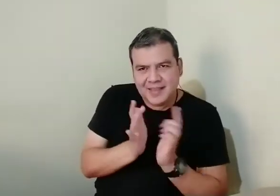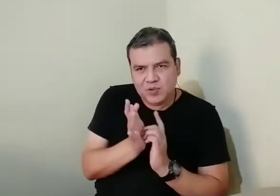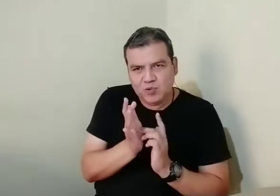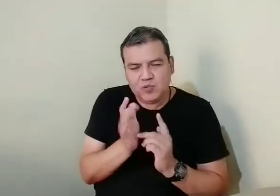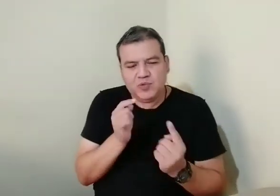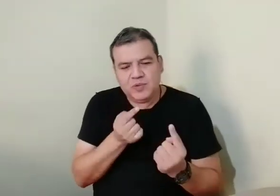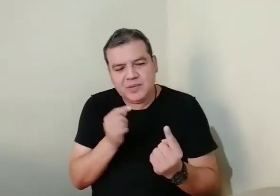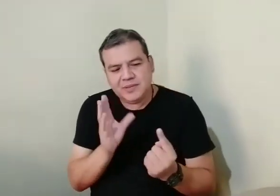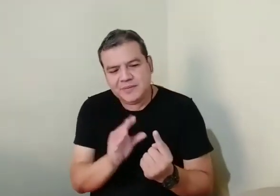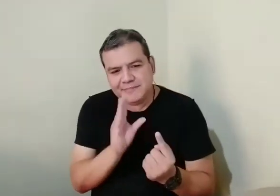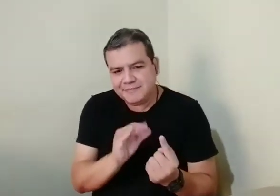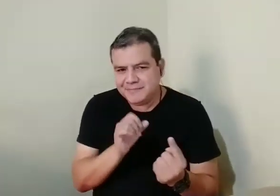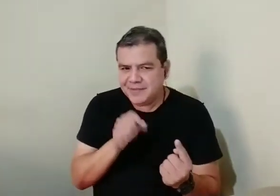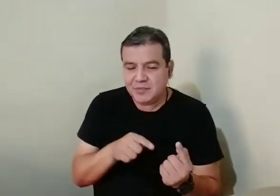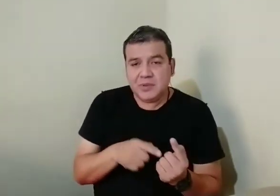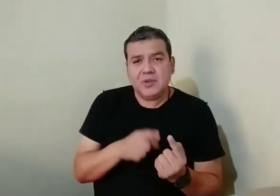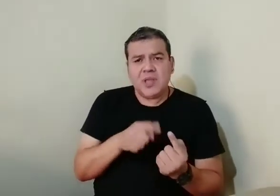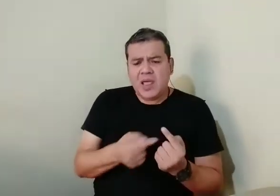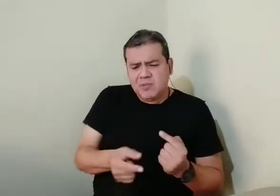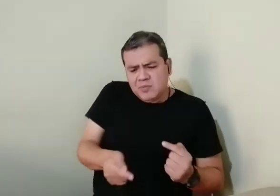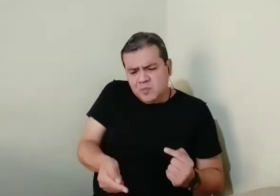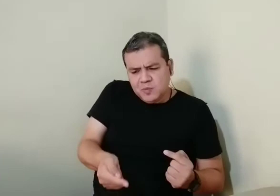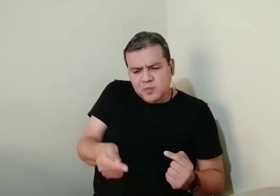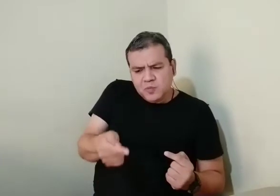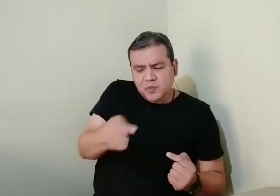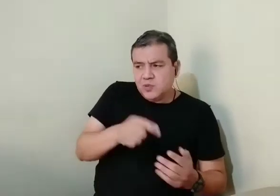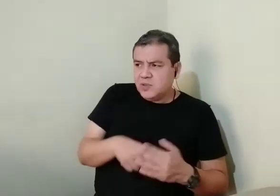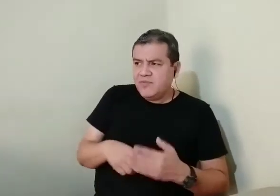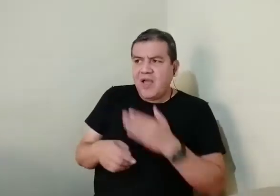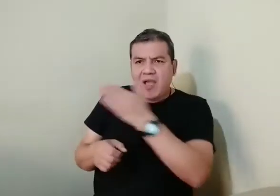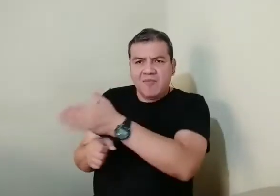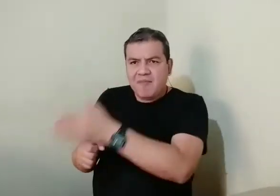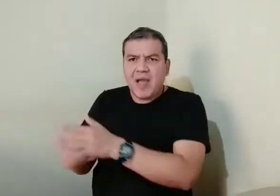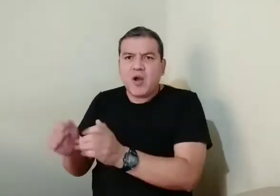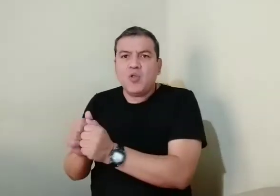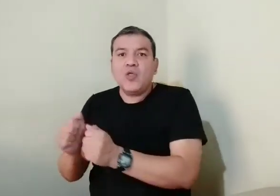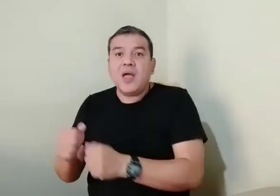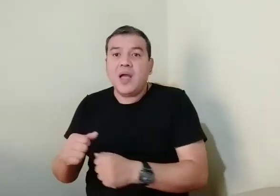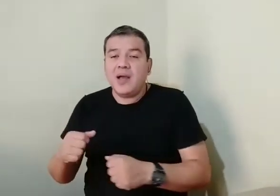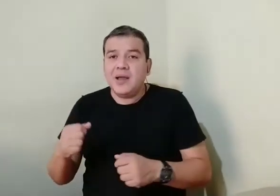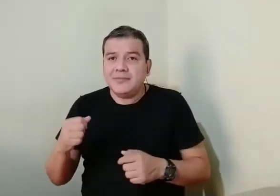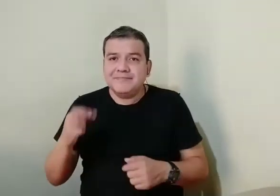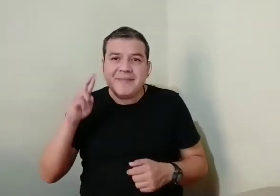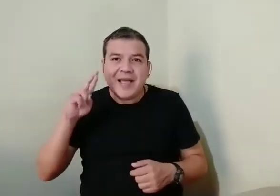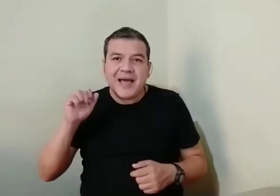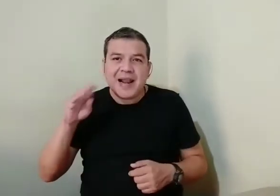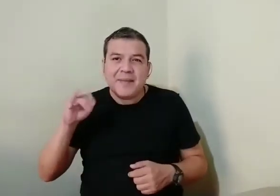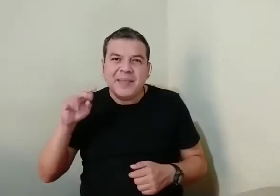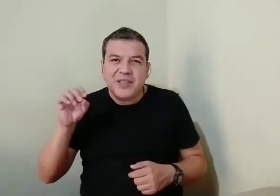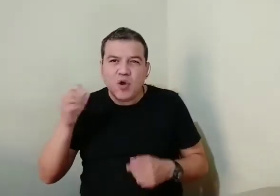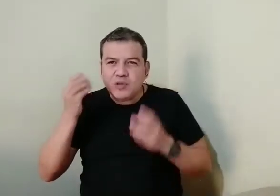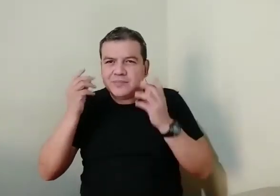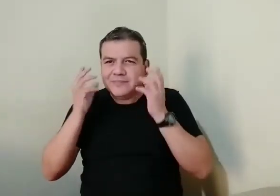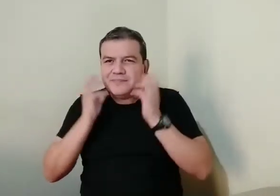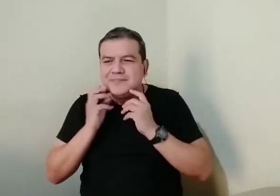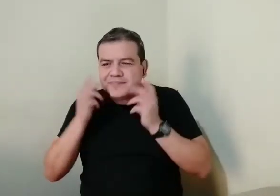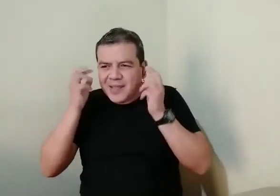la instrucción que podía obtenerse de tales fuentes porque Dios era su